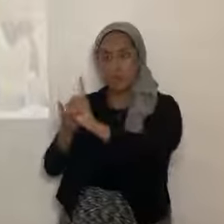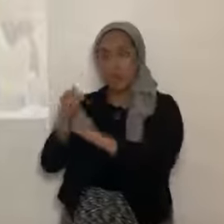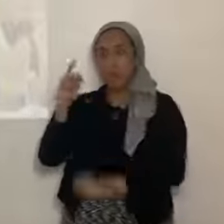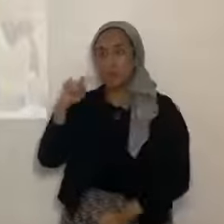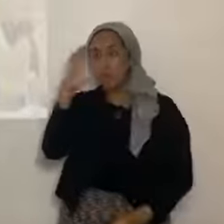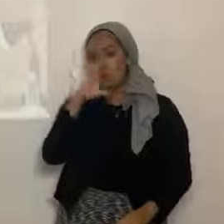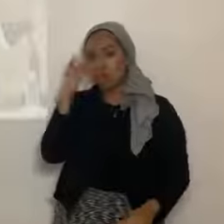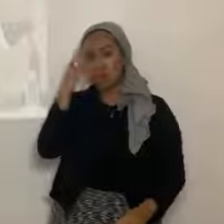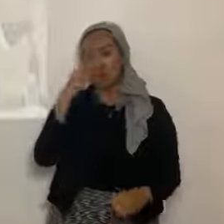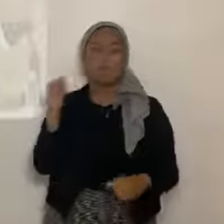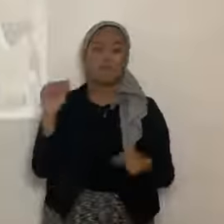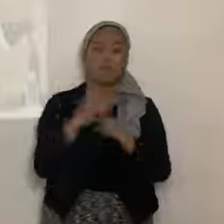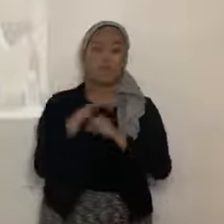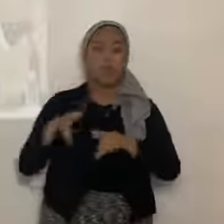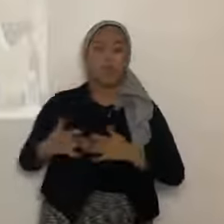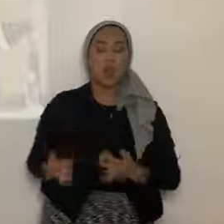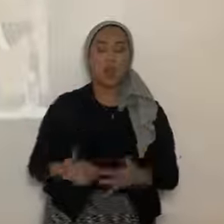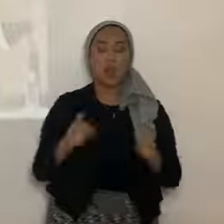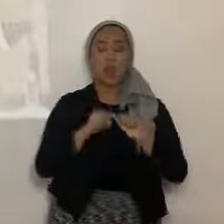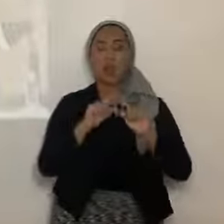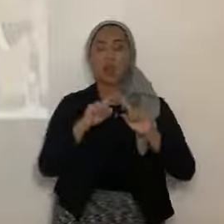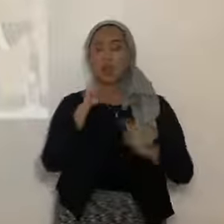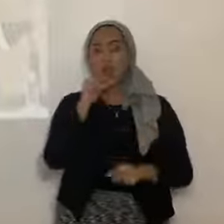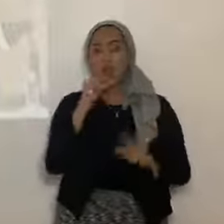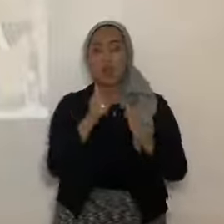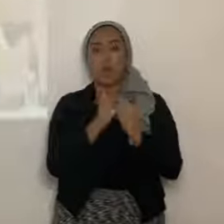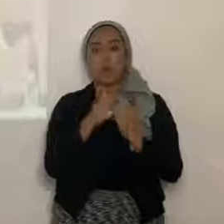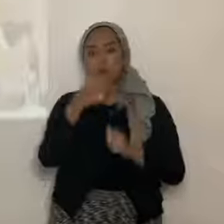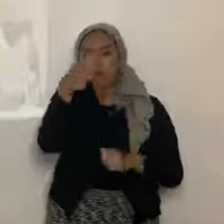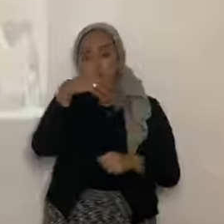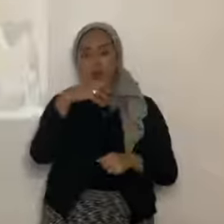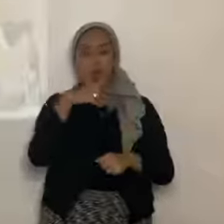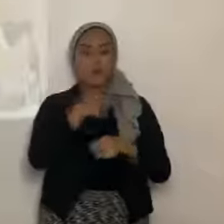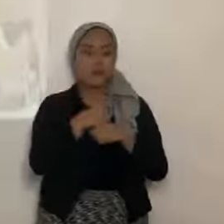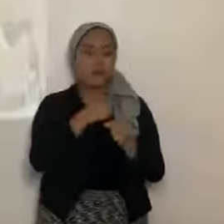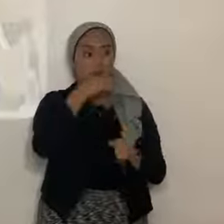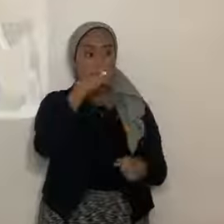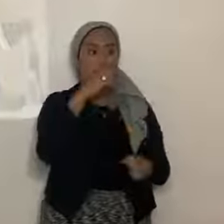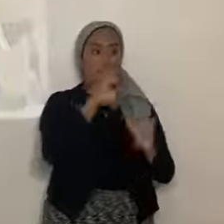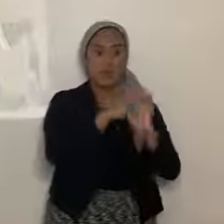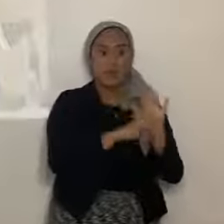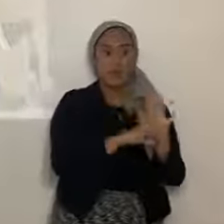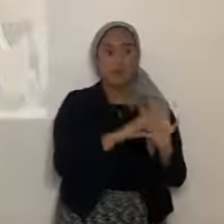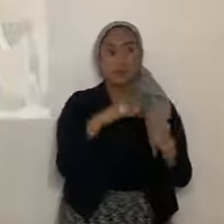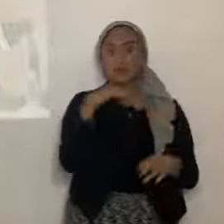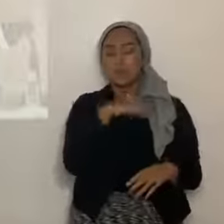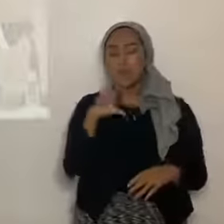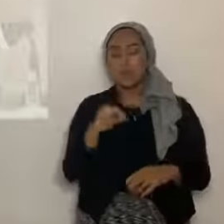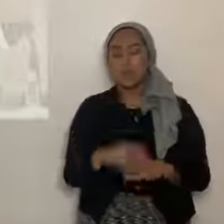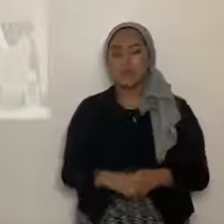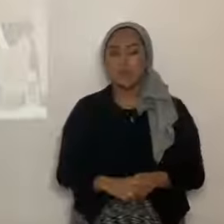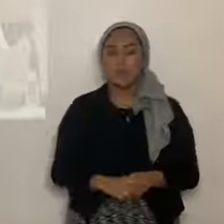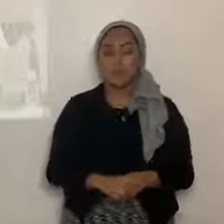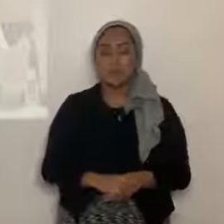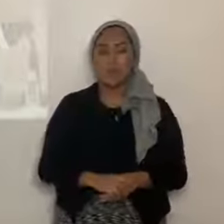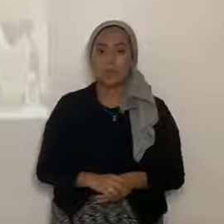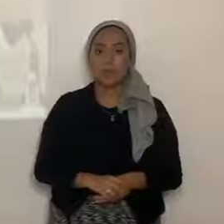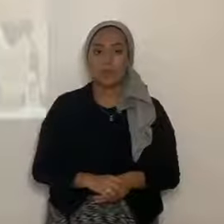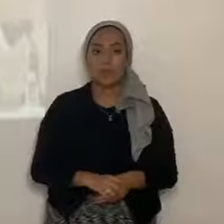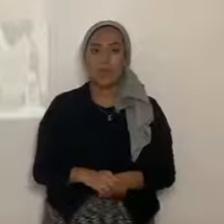Yahweh de todo corazón, no con mandamientos de hombres, no hipócritamente, no neciamente, como lo ministraba yo ayer. ¿Cómo?